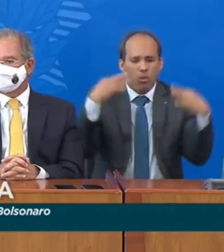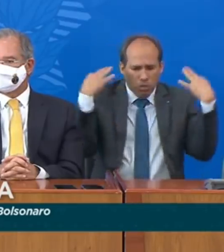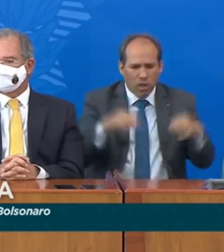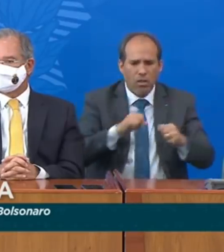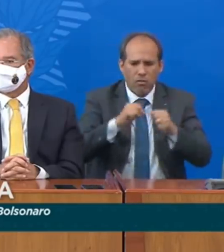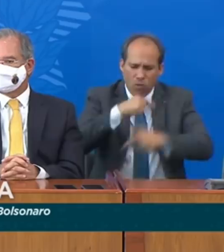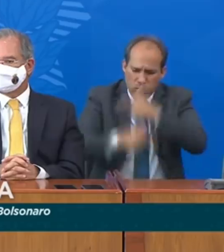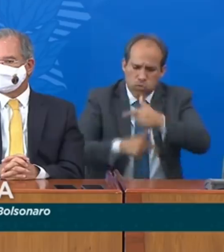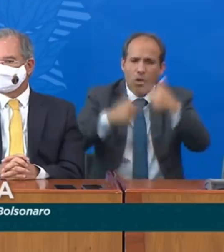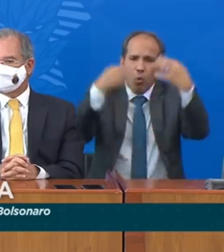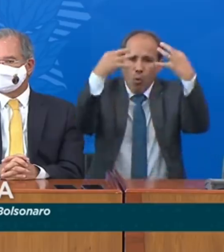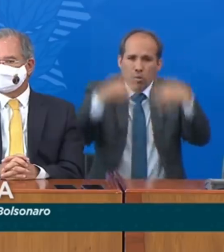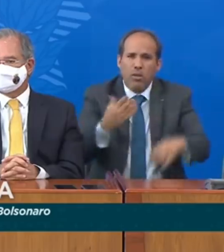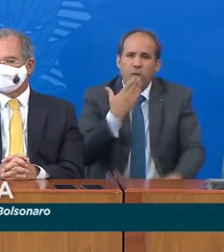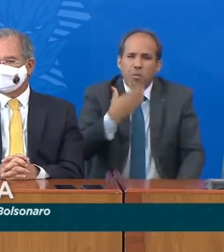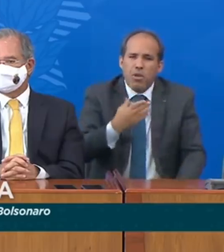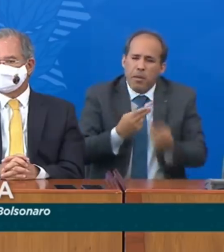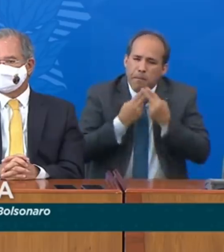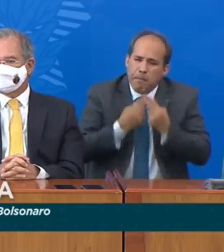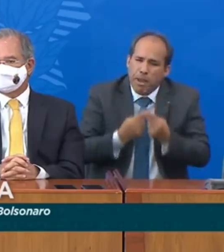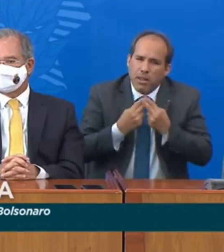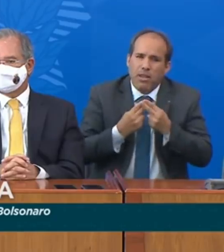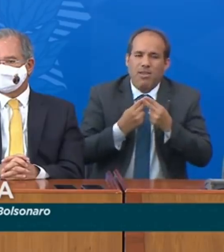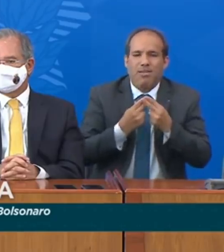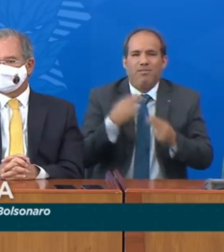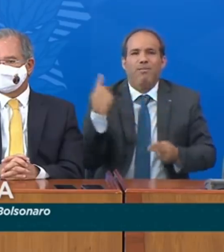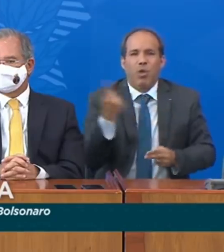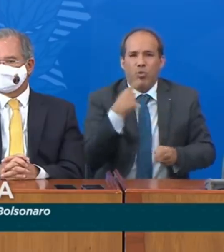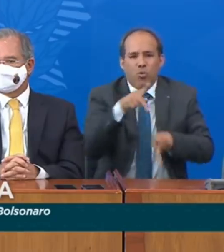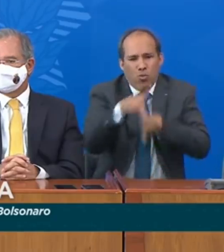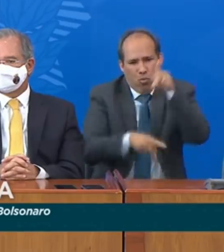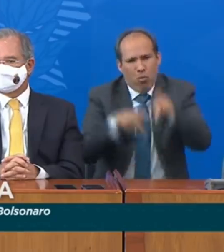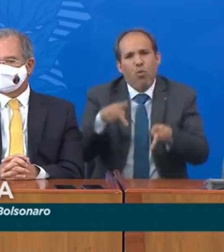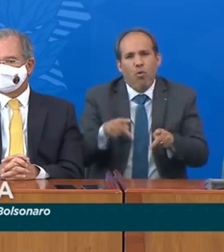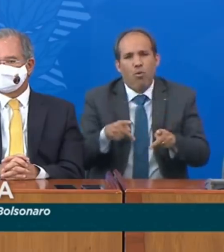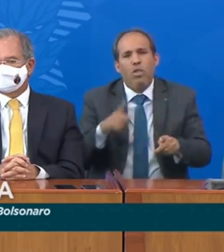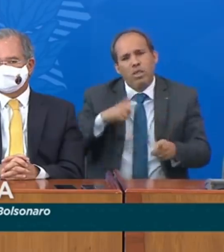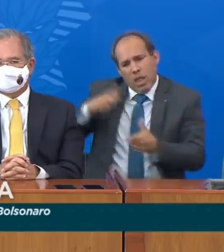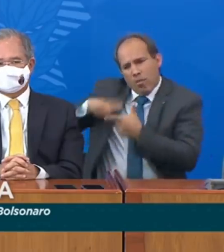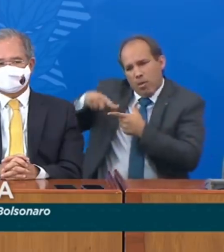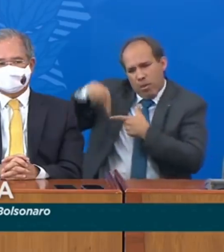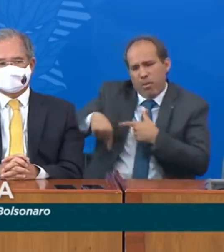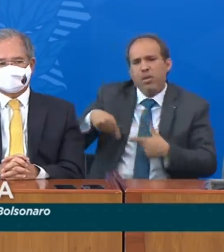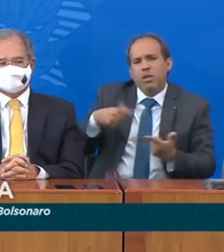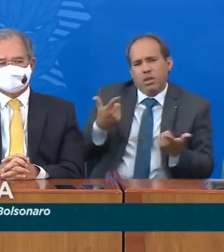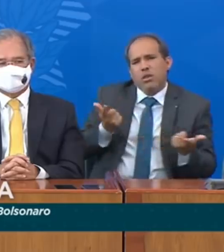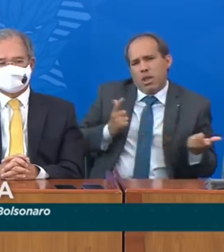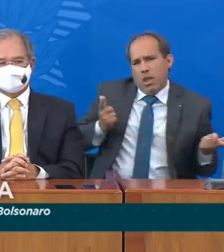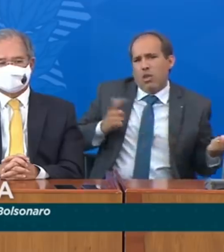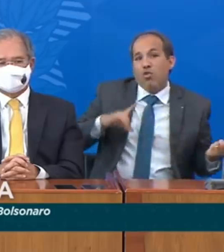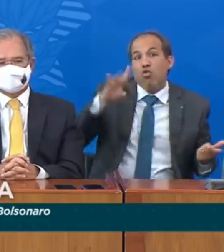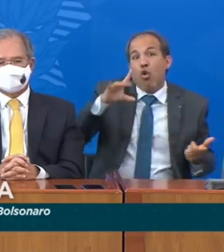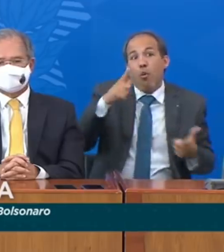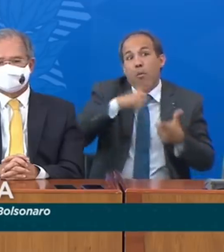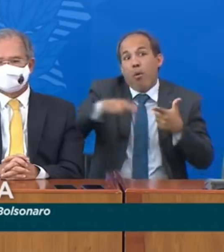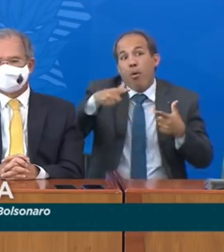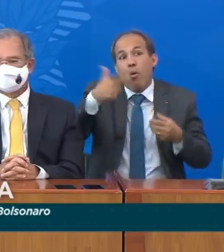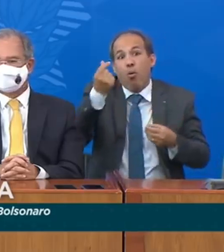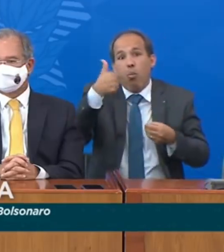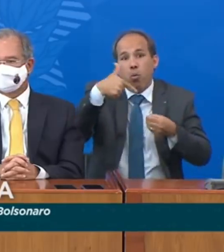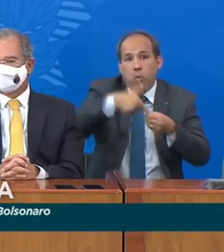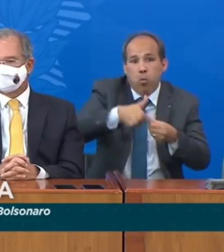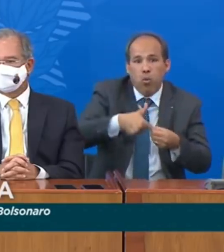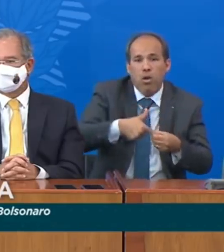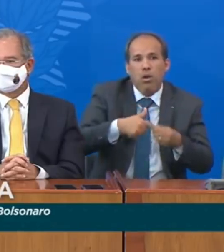certo. Peço paciência ao povo que problemas temos. Não é apenas o combustível, onde